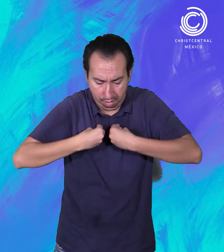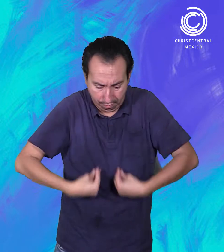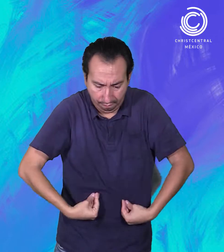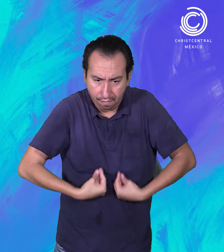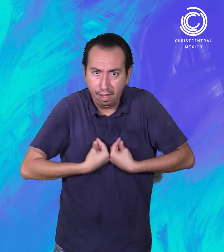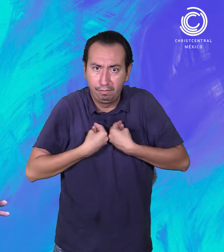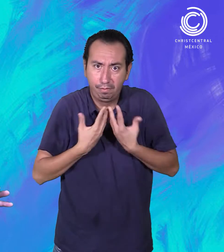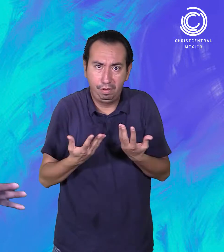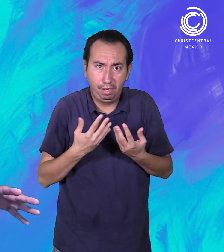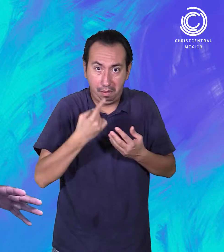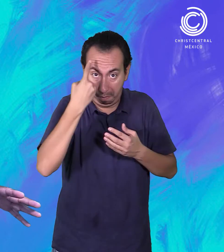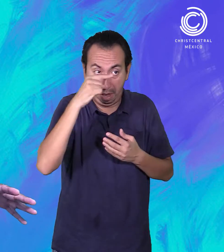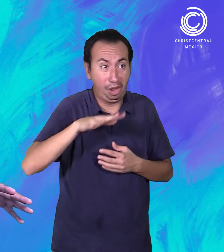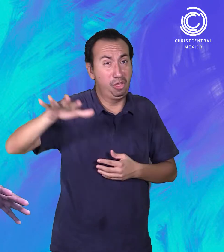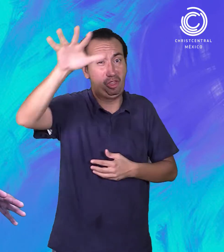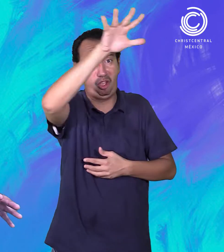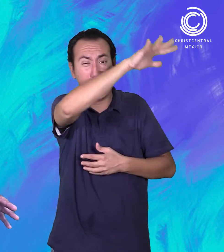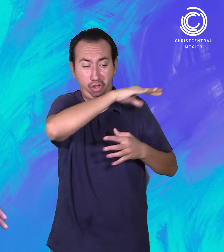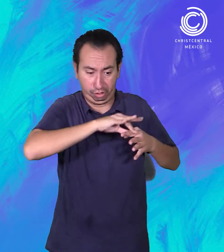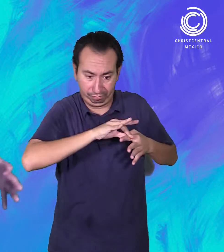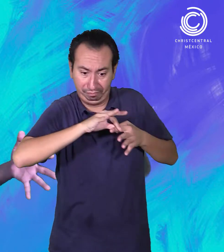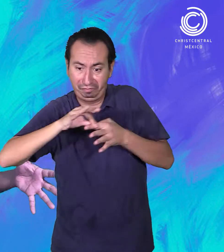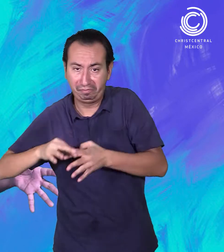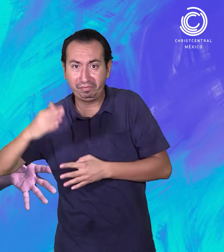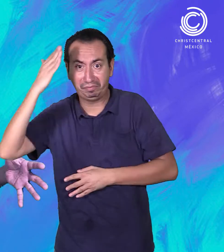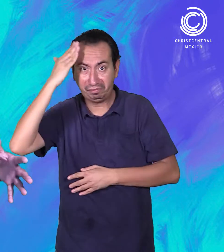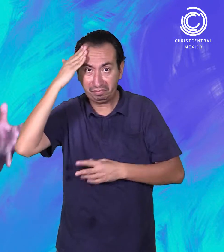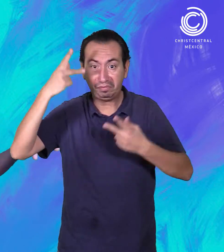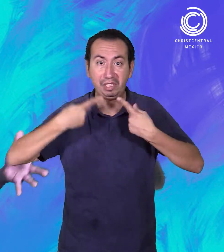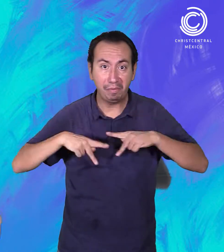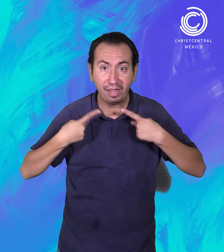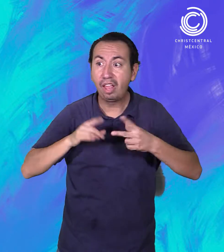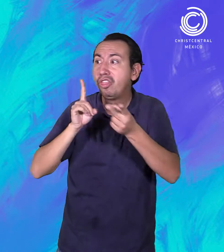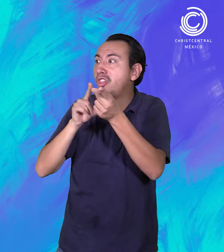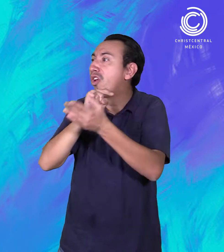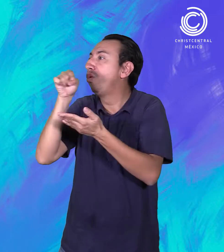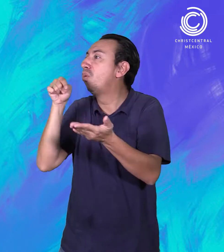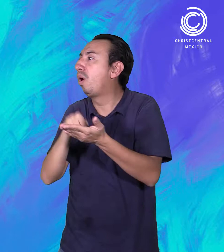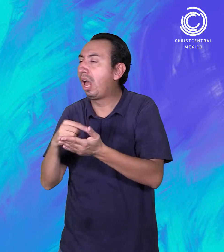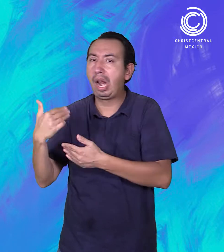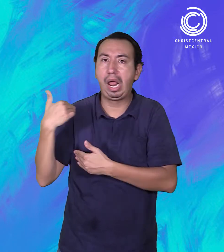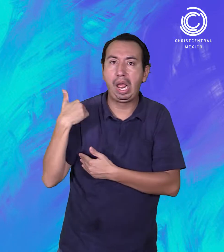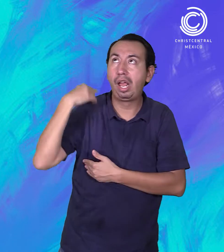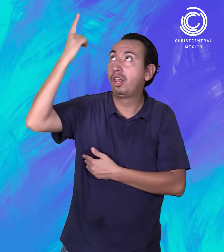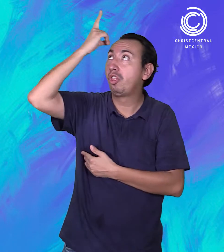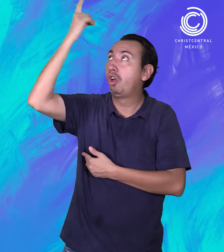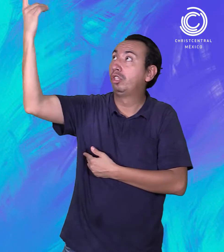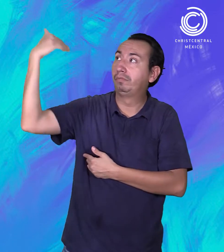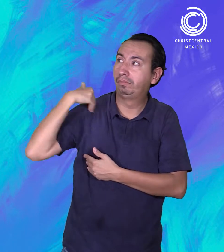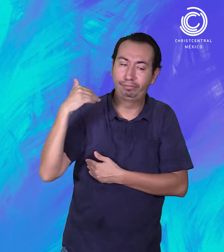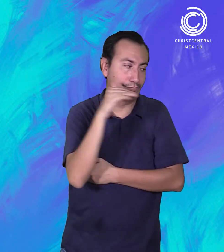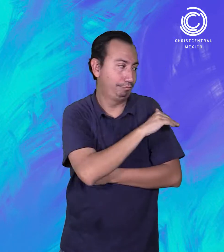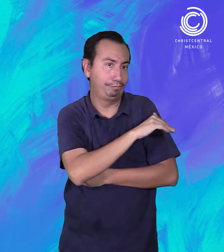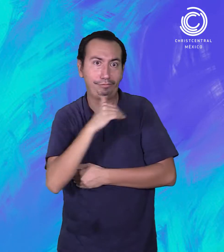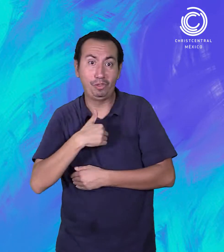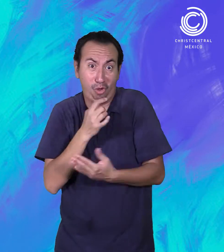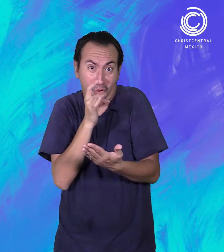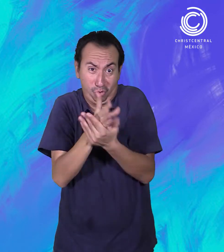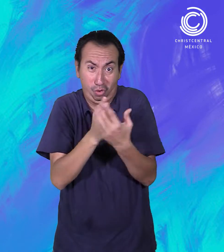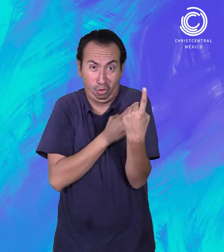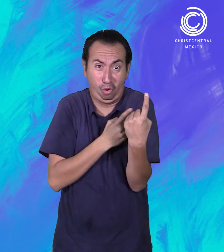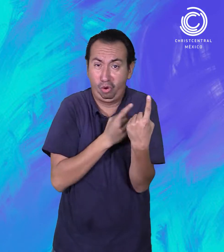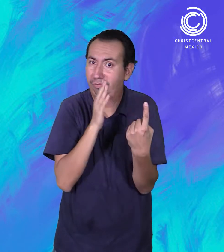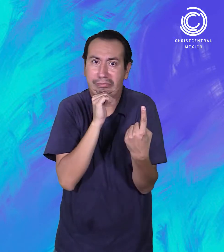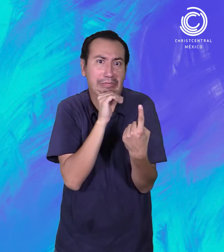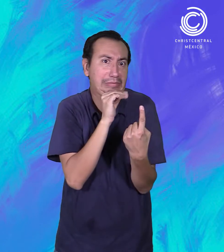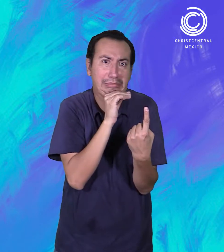vida y para poder guiar al pueblo, para que el pueblo entonces sepa por dónde tiene que ir. Pero Moisés solo no alcanzaba a